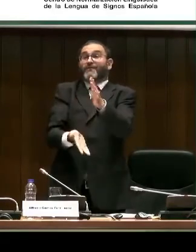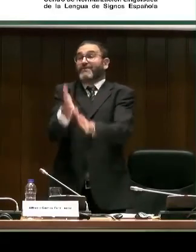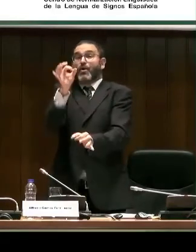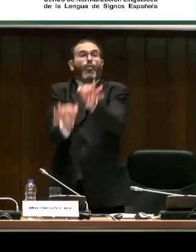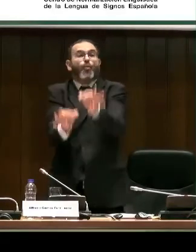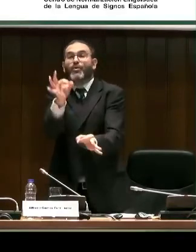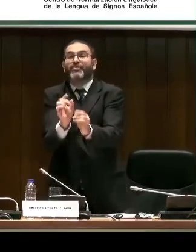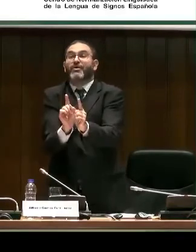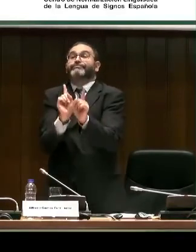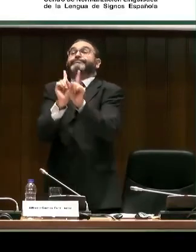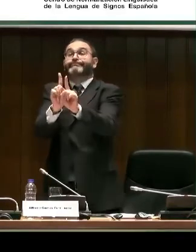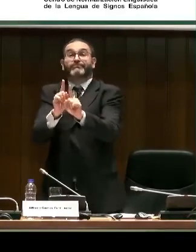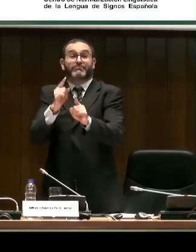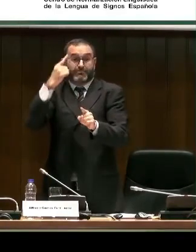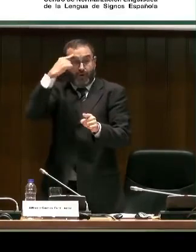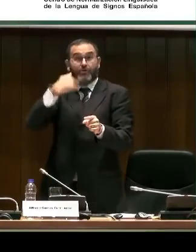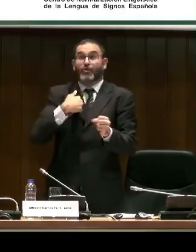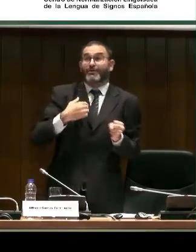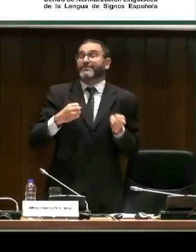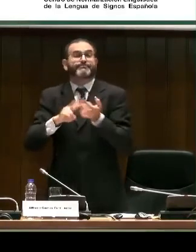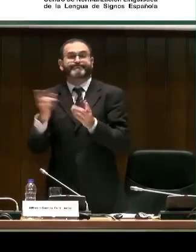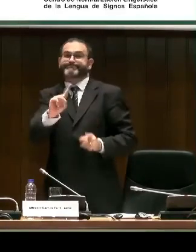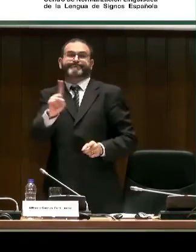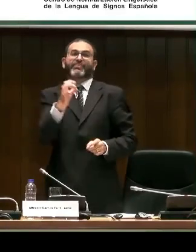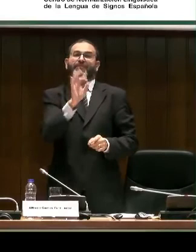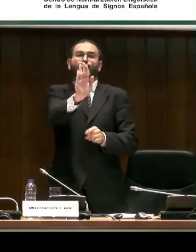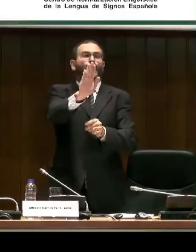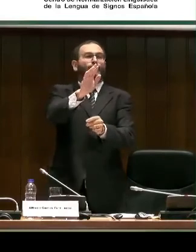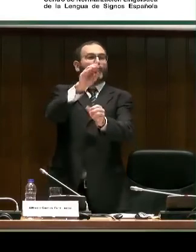despacio que va todo lo que se refiere al ámbito jurídico.